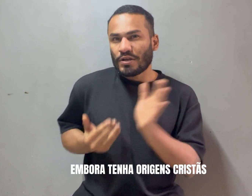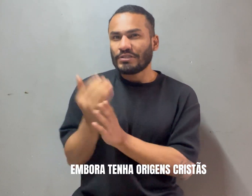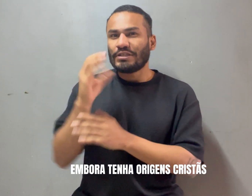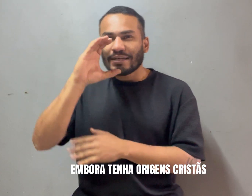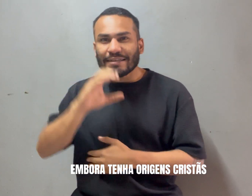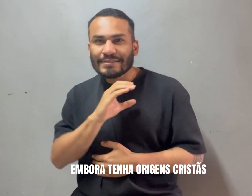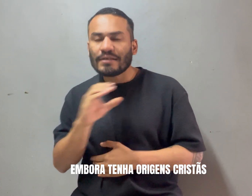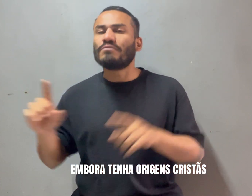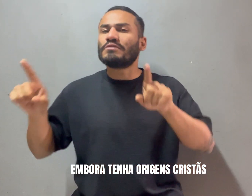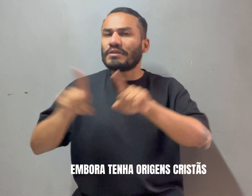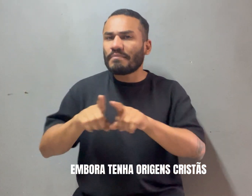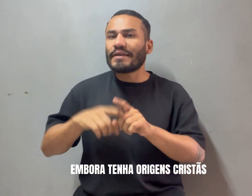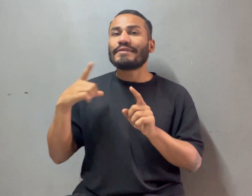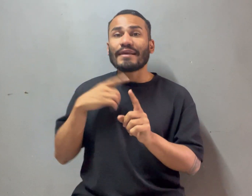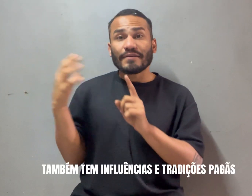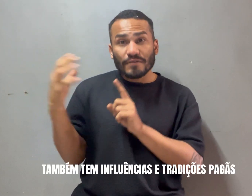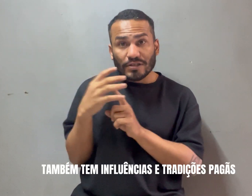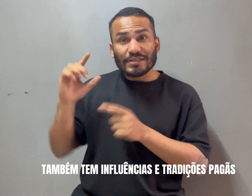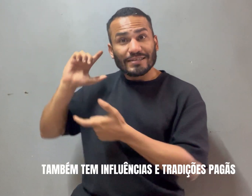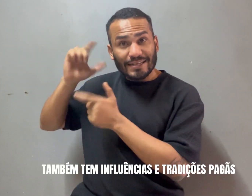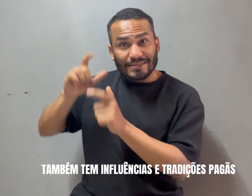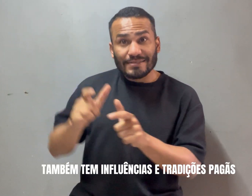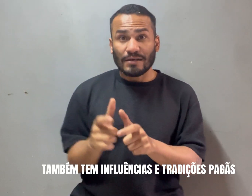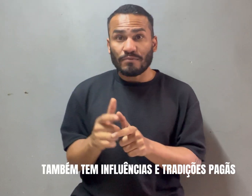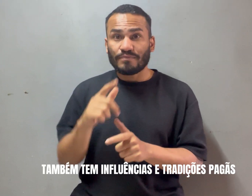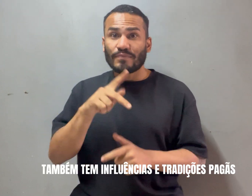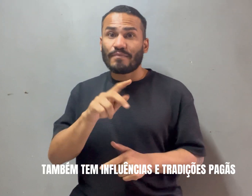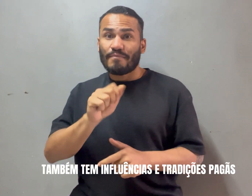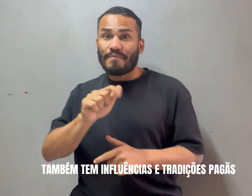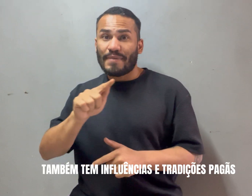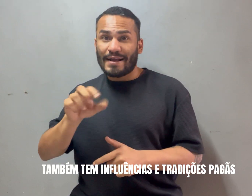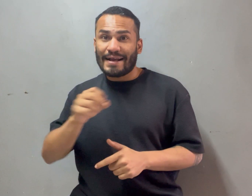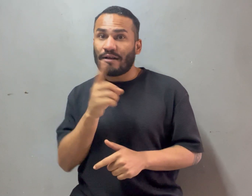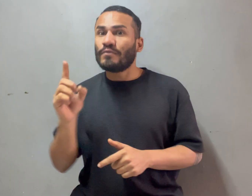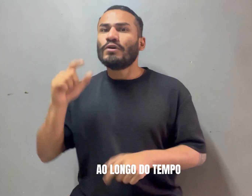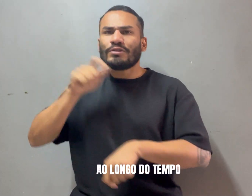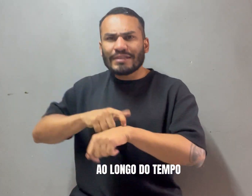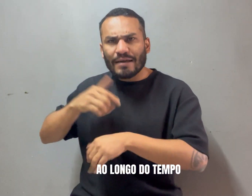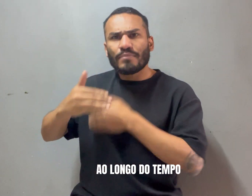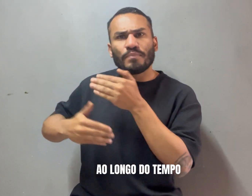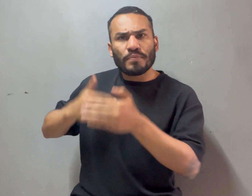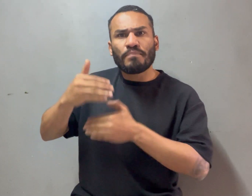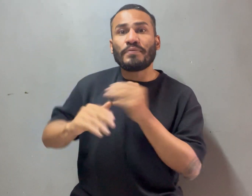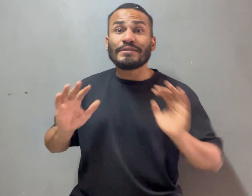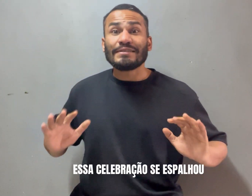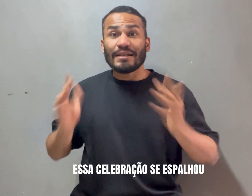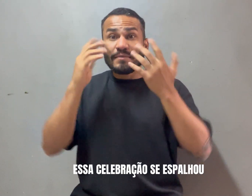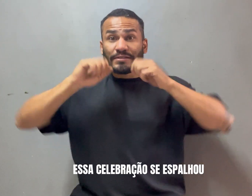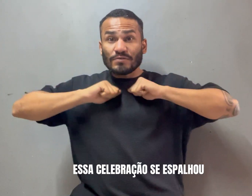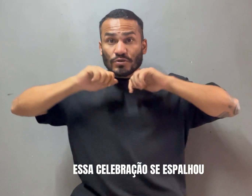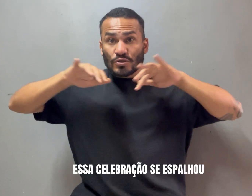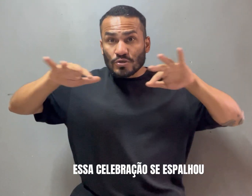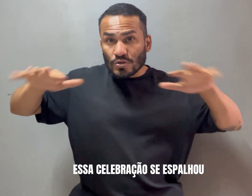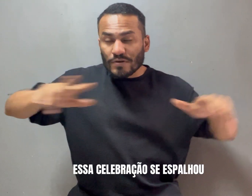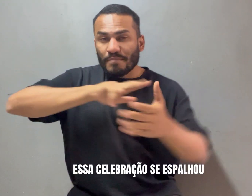tenha origens cristãs, também tem influências e tradições pagãs. Ao longo do tempo, essa celebração se espalhou